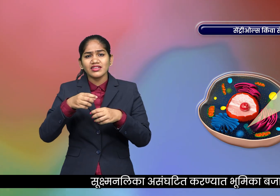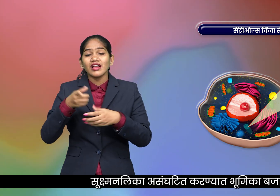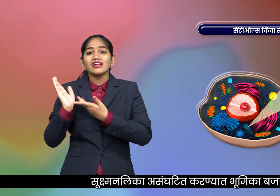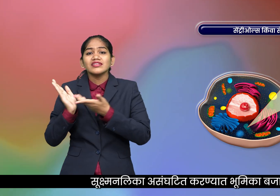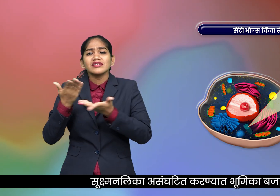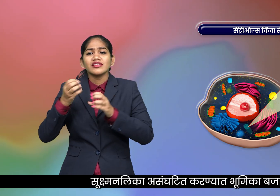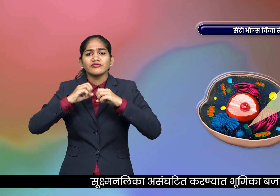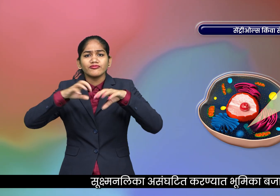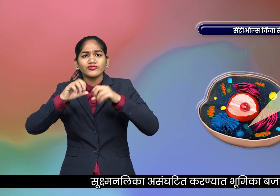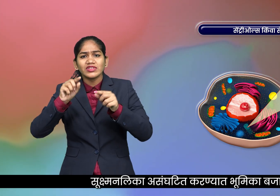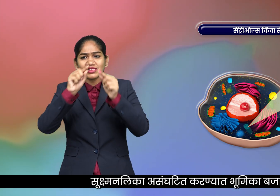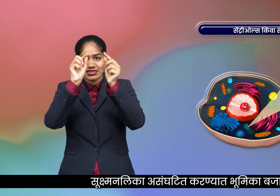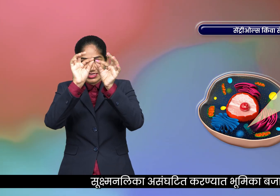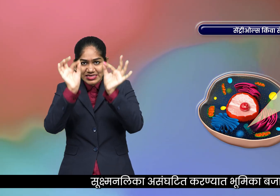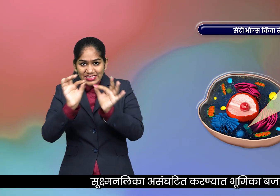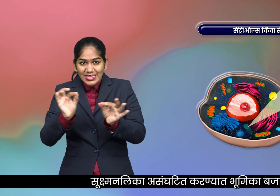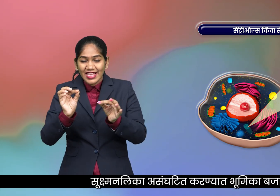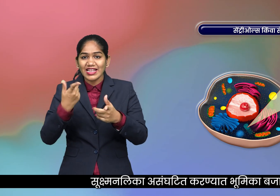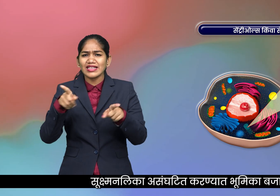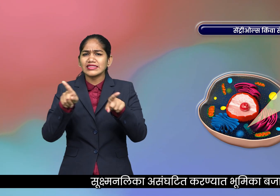करण्यात भूमिका बजावतात.